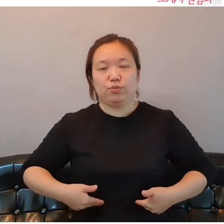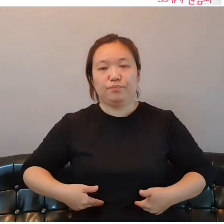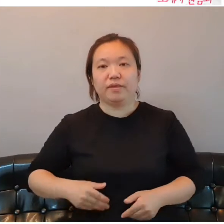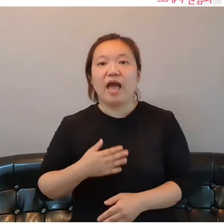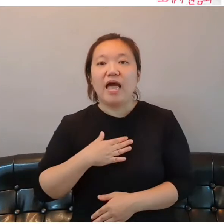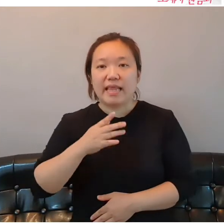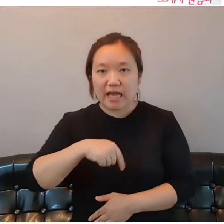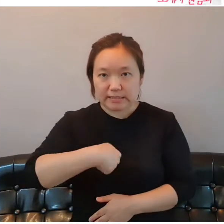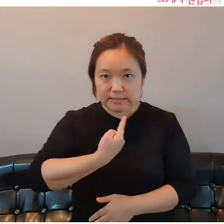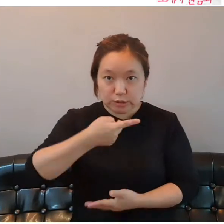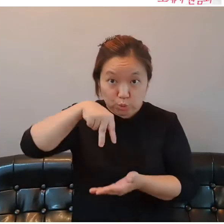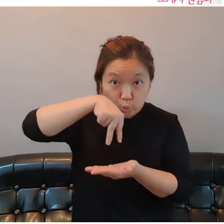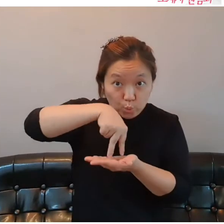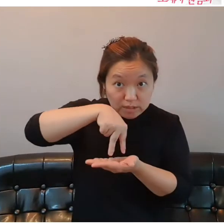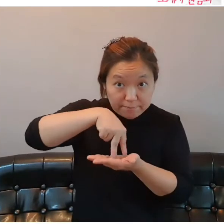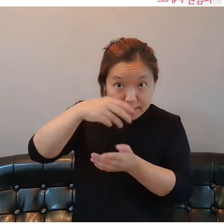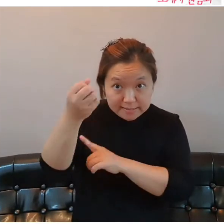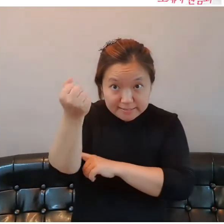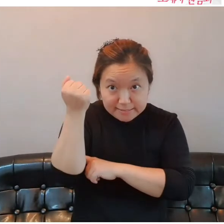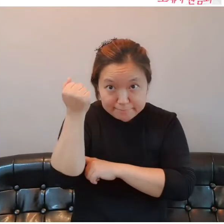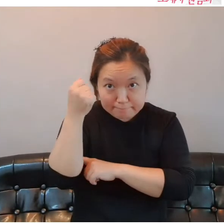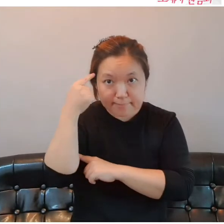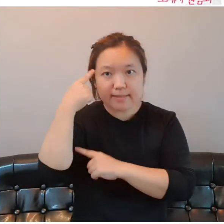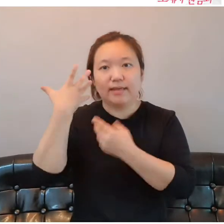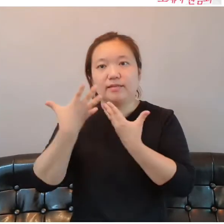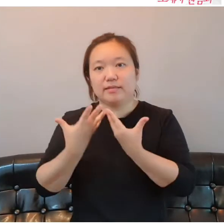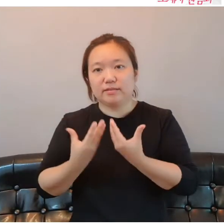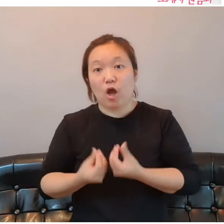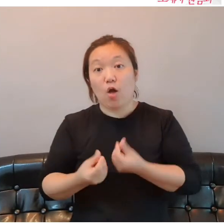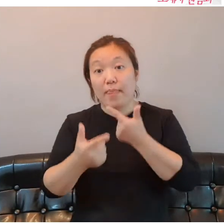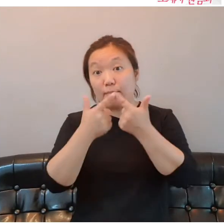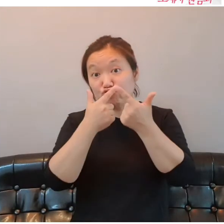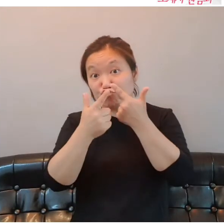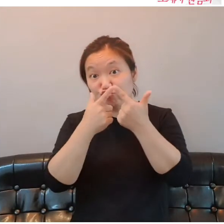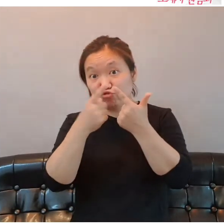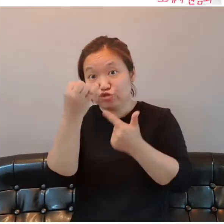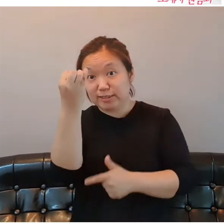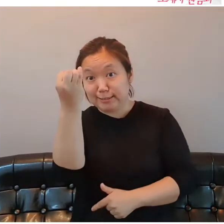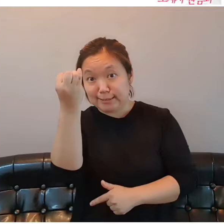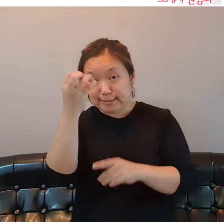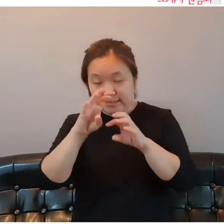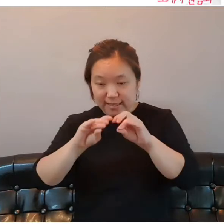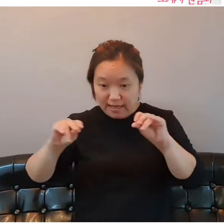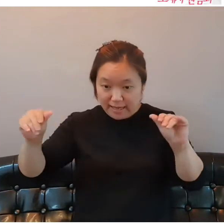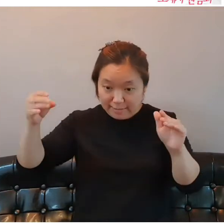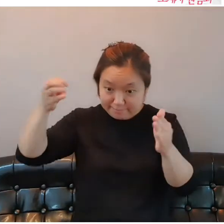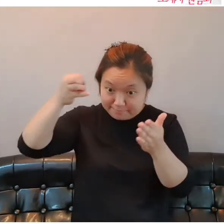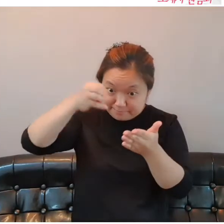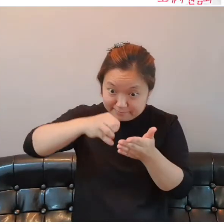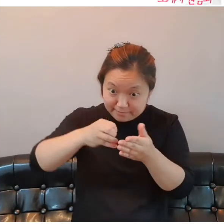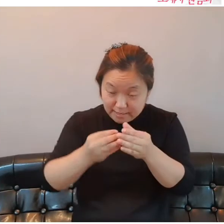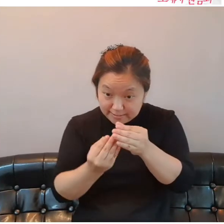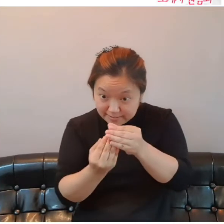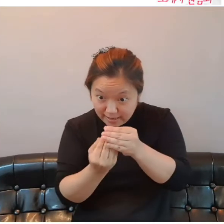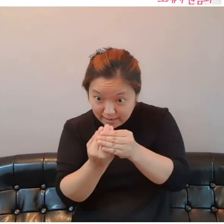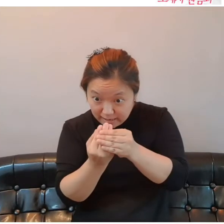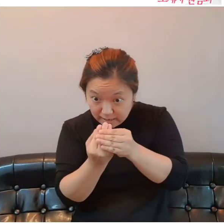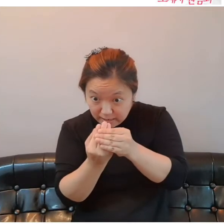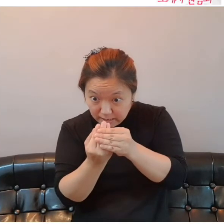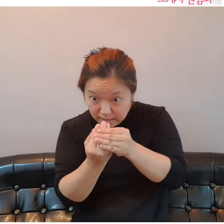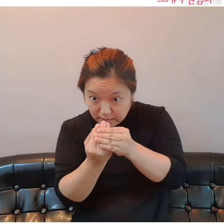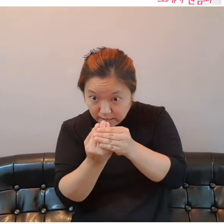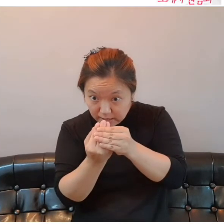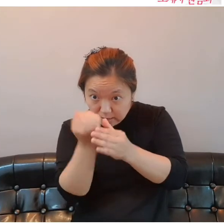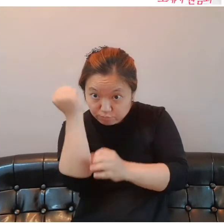생기지요. 자생력을 보려면 나무를 보면 돼요. 씨앗이 땅에 떨어지면 싹이